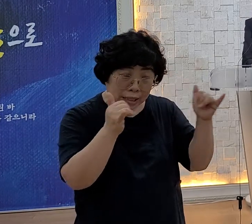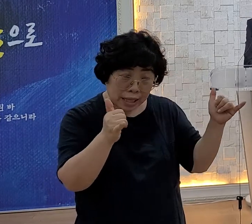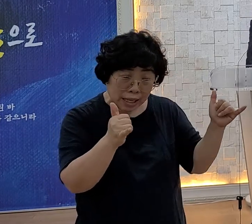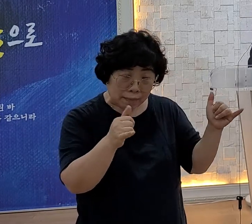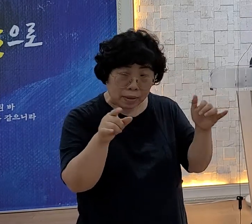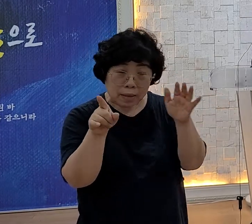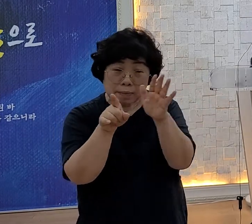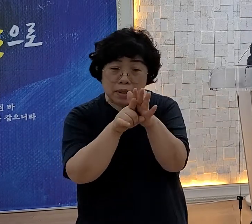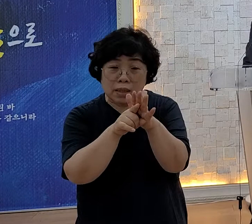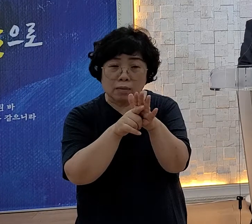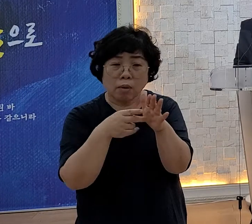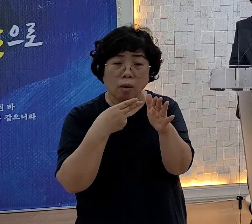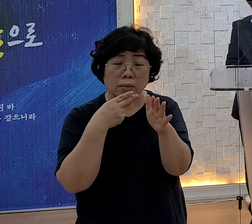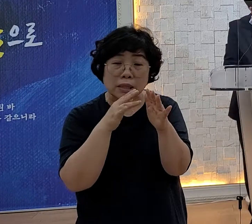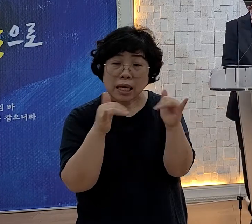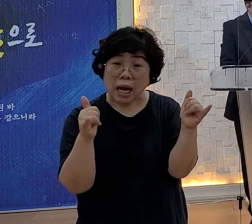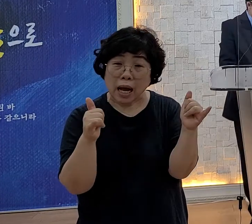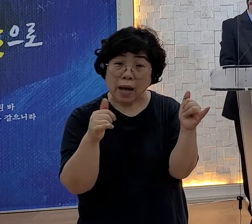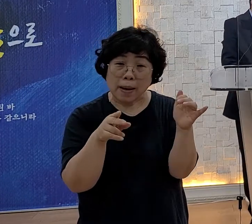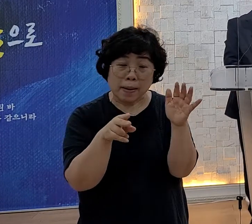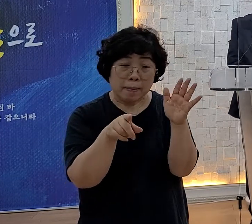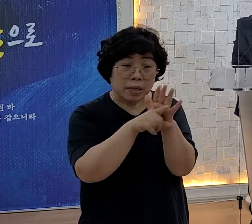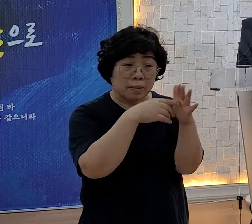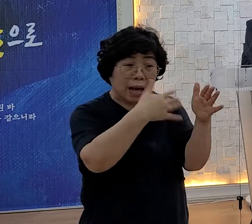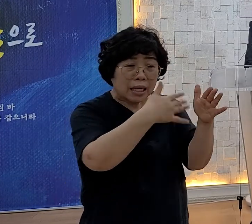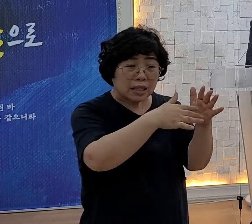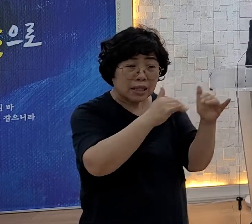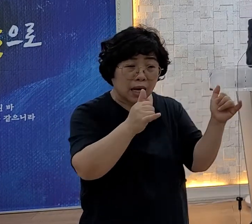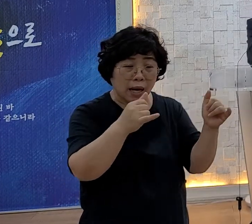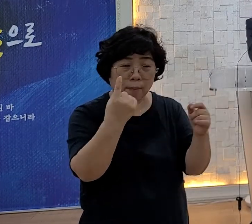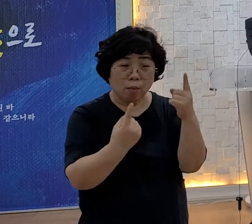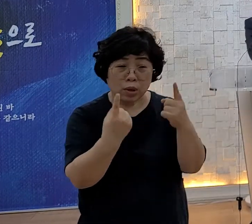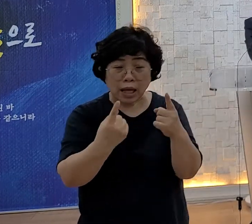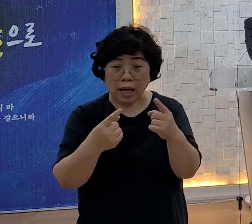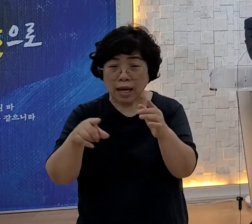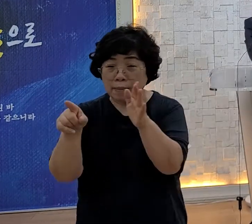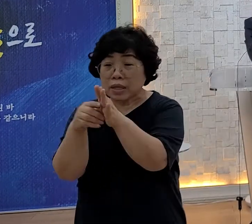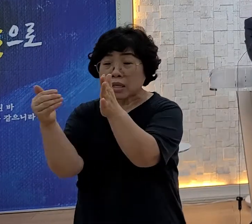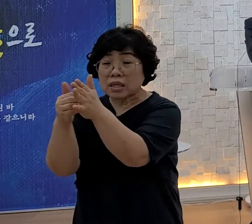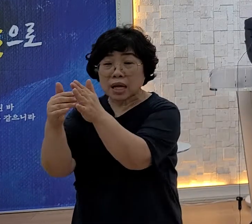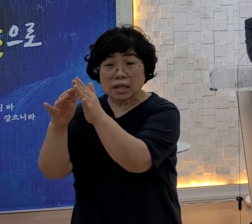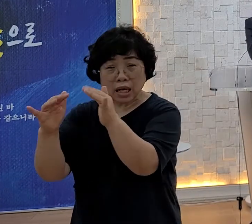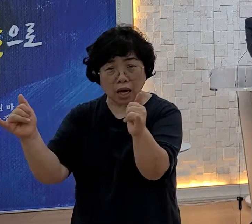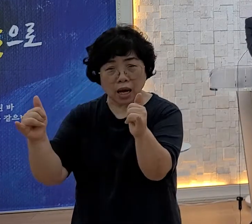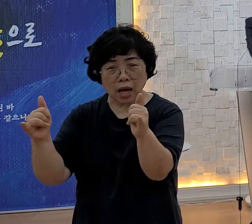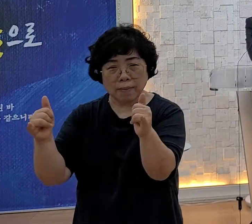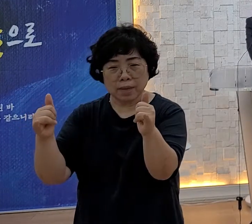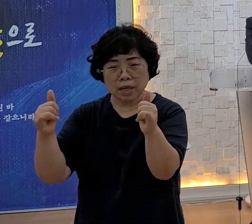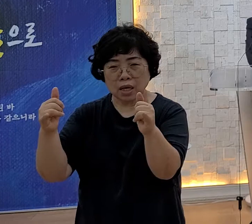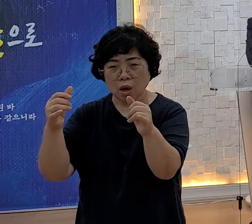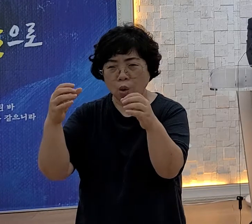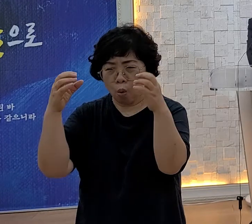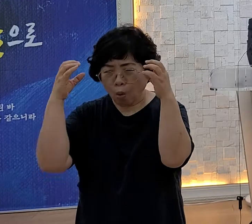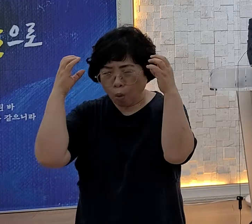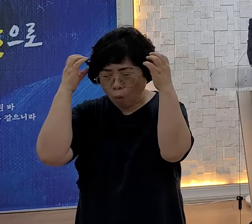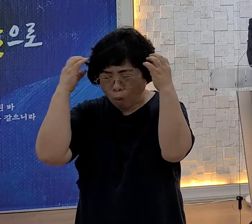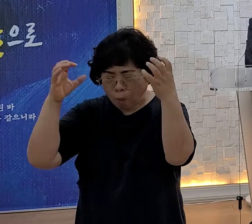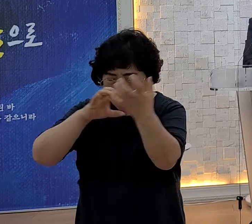믿지 않는 사람들보다도 이 믿는 사람이 이 환란에 대해서 잘못 이해하게